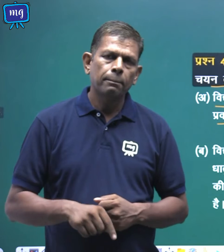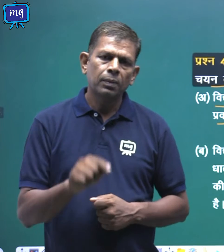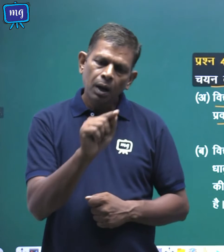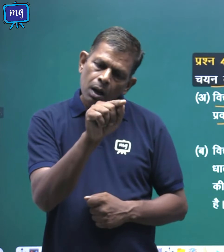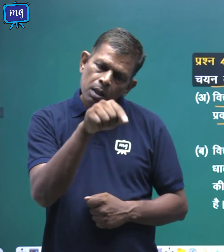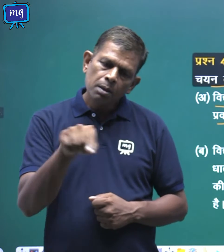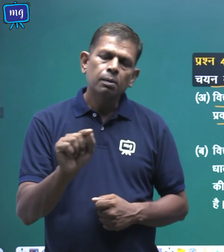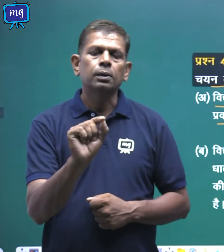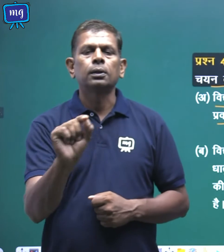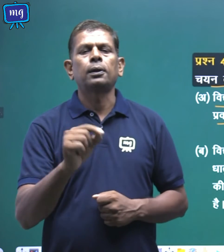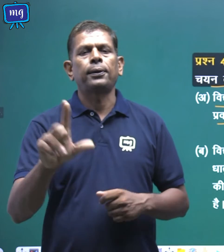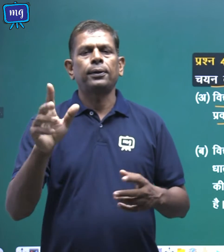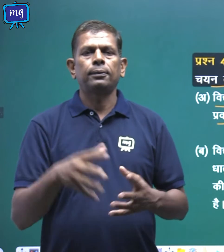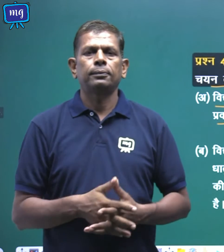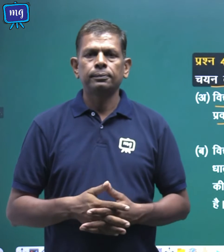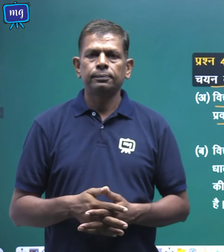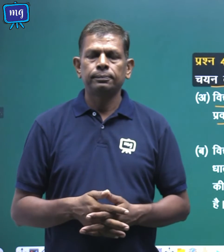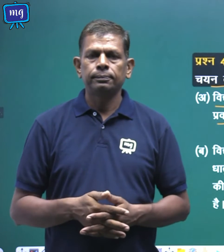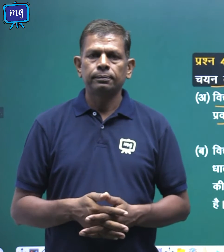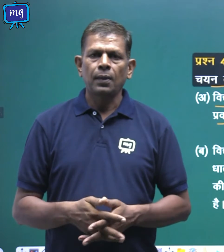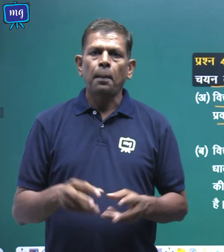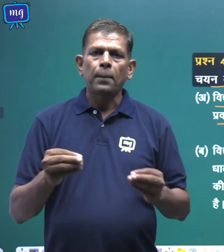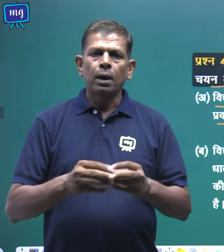पर निशान लगाएंगे।